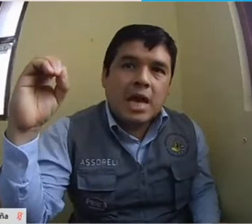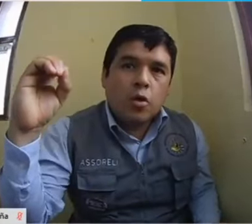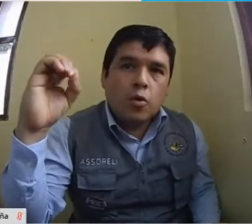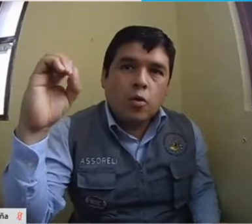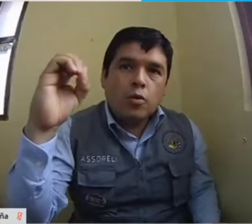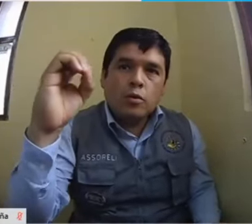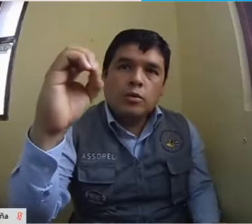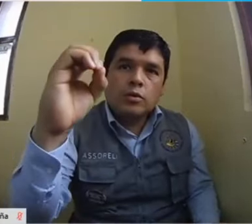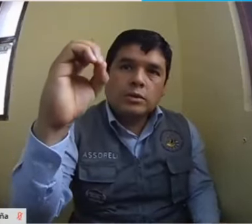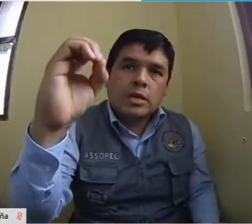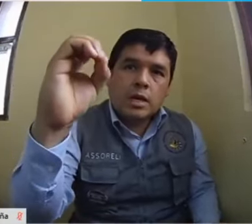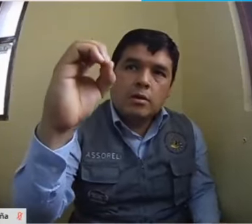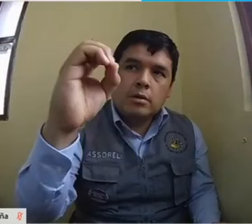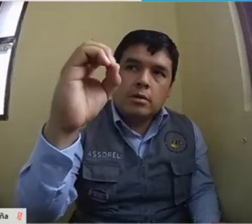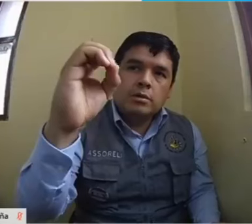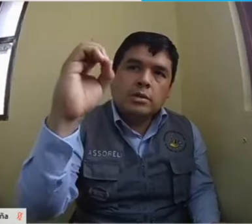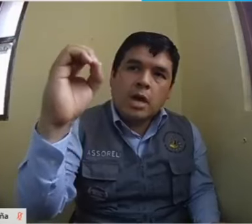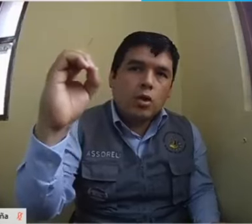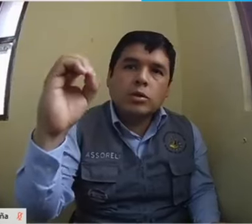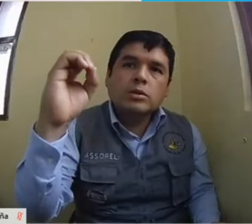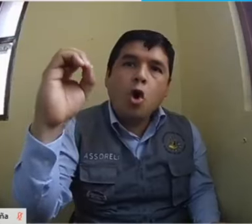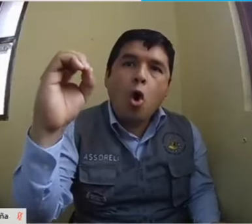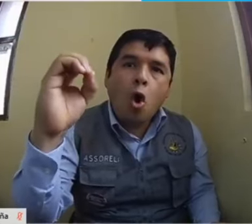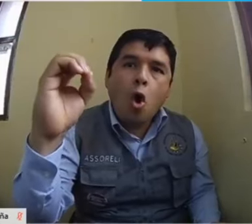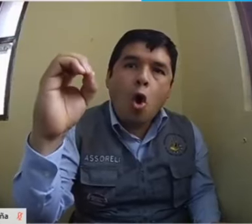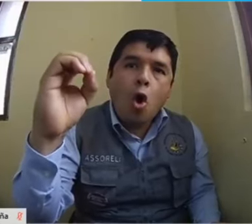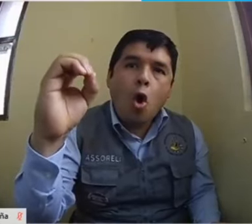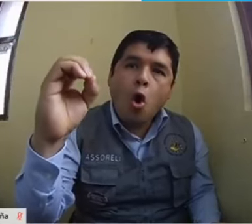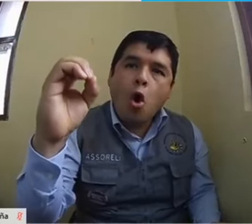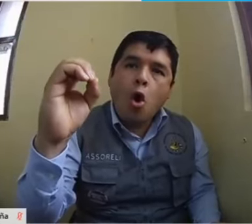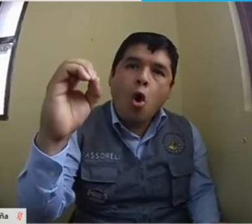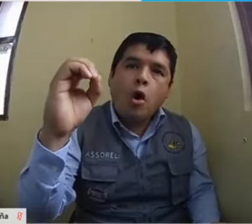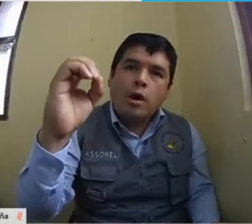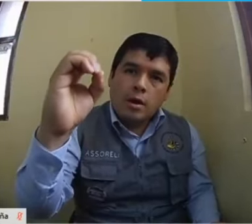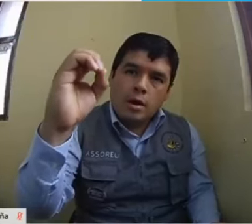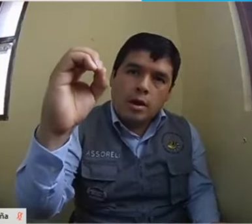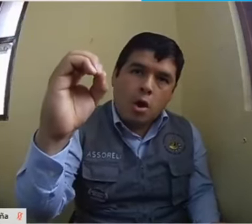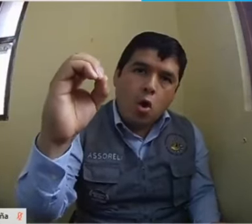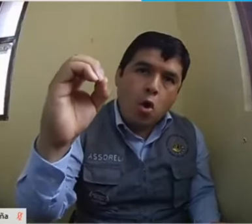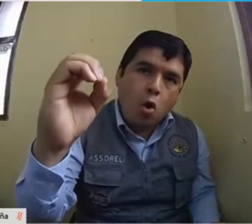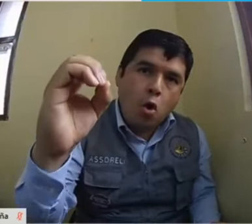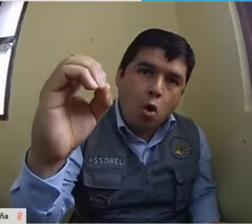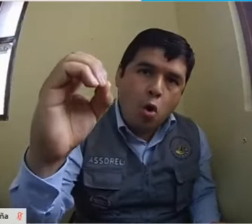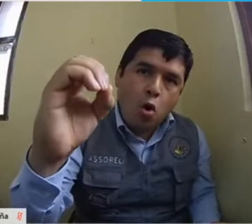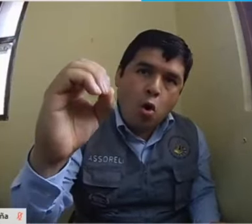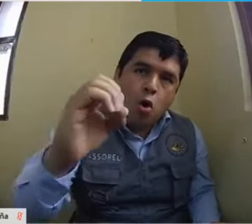con toda la mano, se hace un círculo. Es la O. Esa es la O.